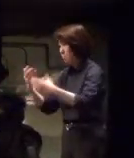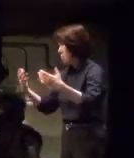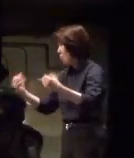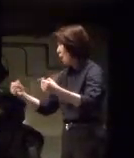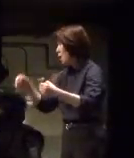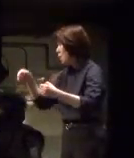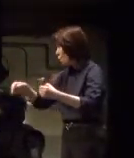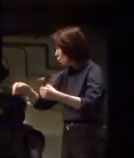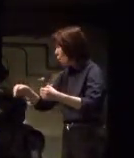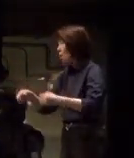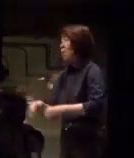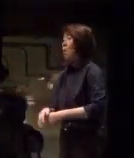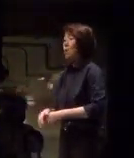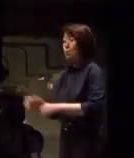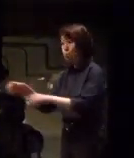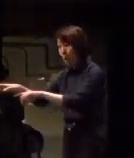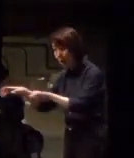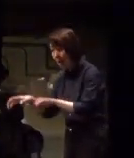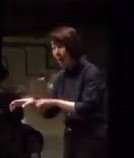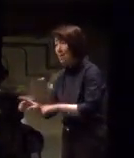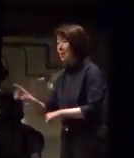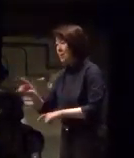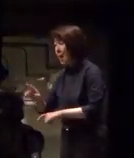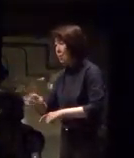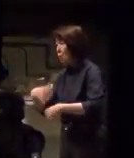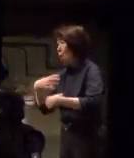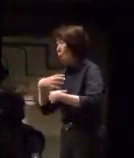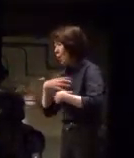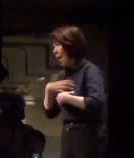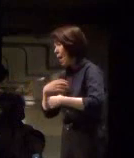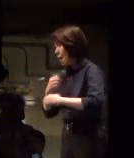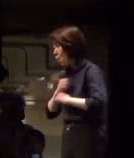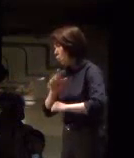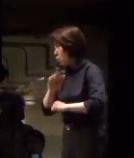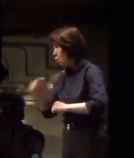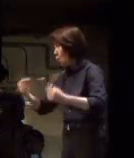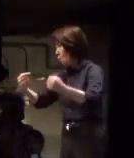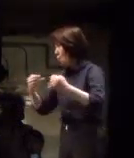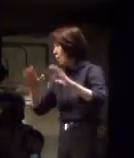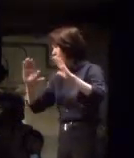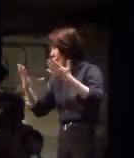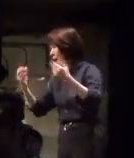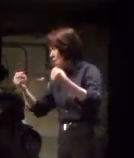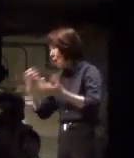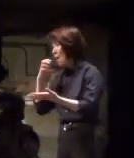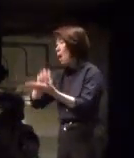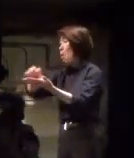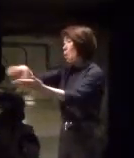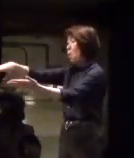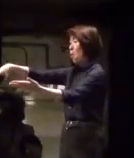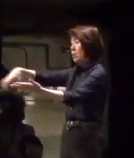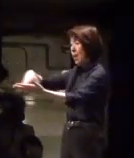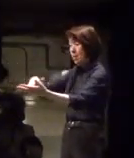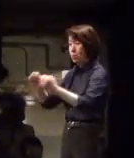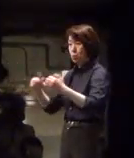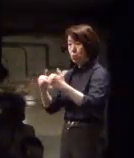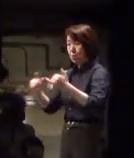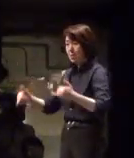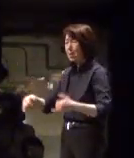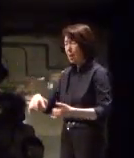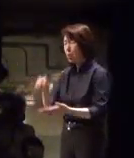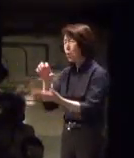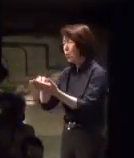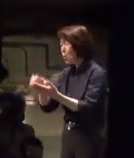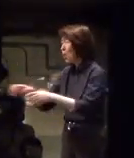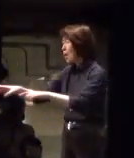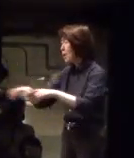かしその村が何の警告も受けないまま猛烈な汚染地帯に巻き込まれて、住民たちはその汚染地帯の